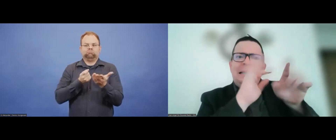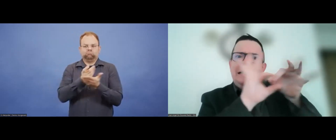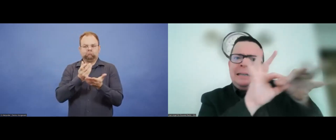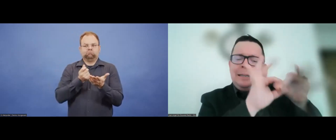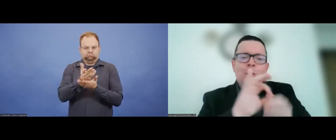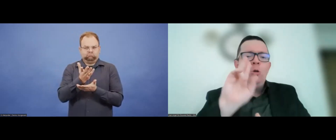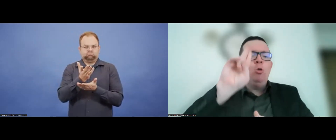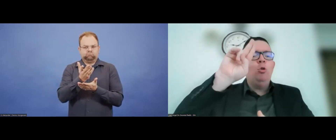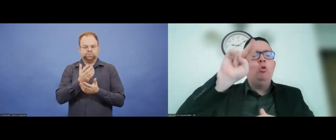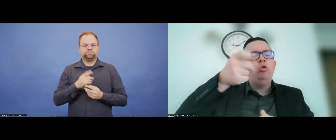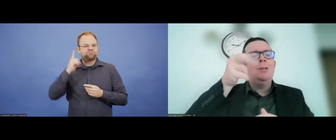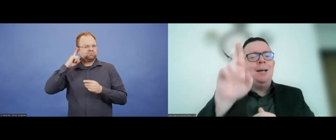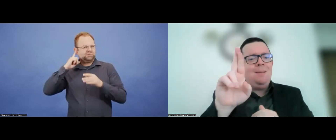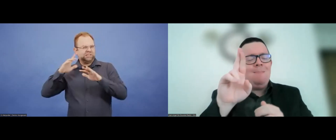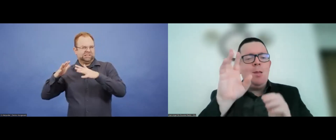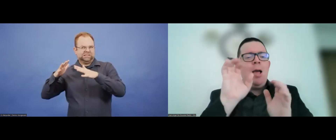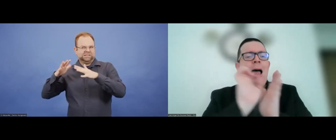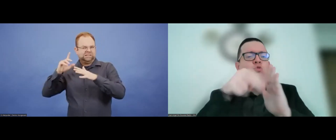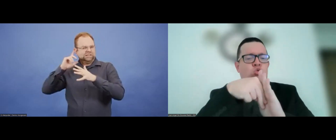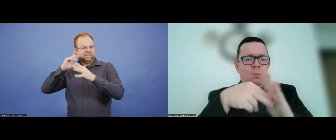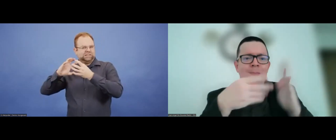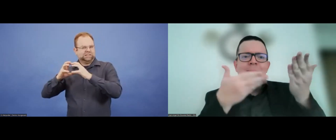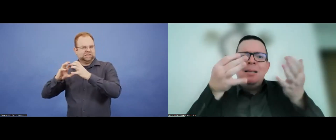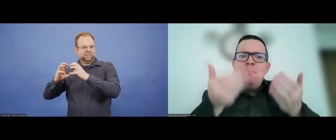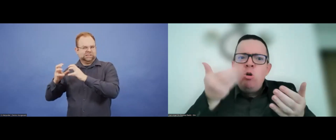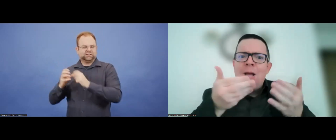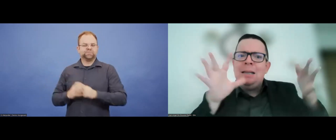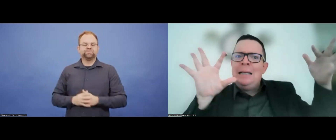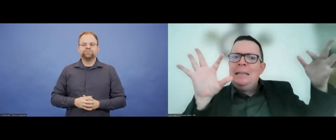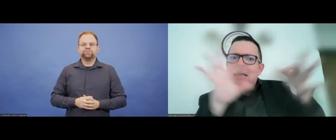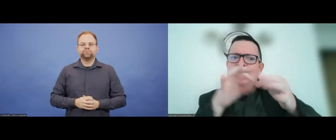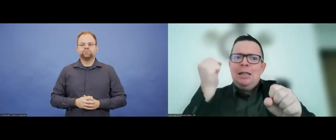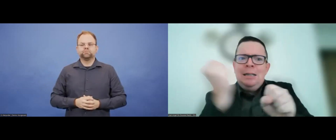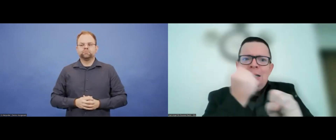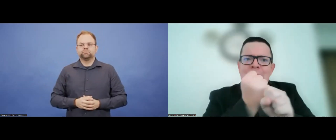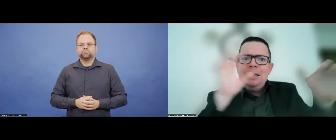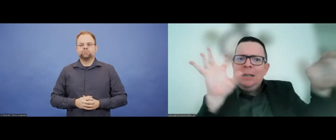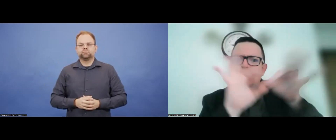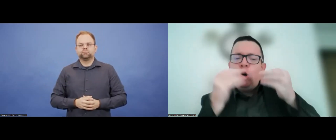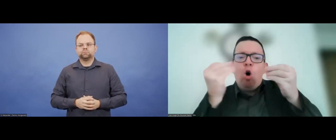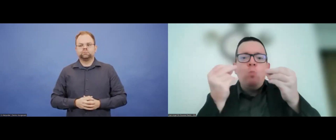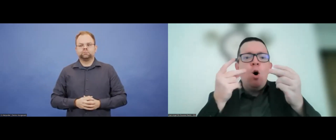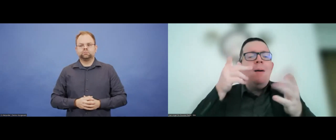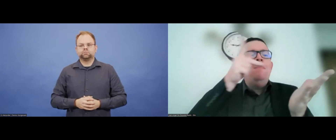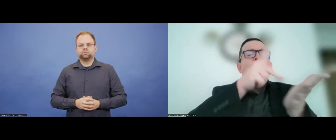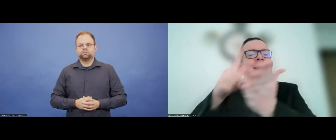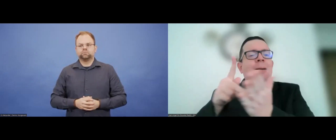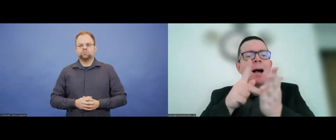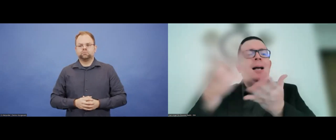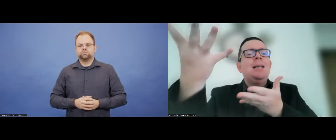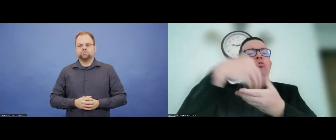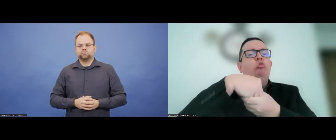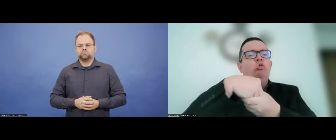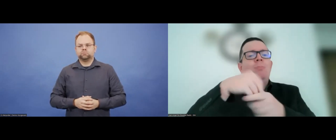las personas con discapacidad la migración, cómo la ACNUR está trabajando este